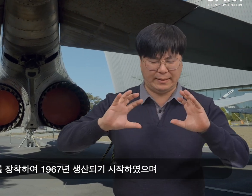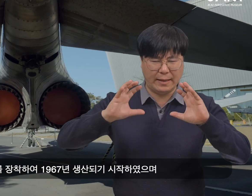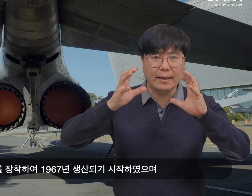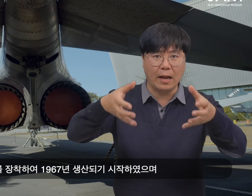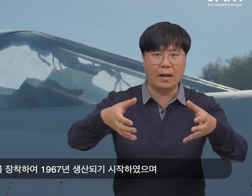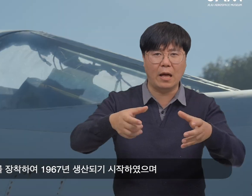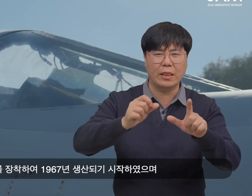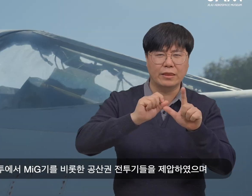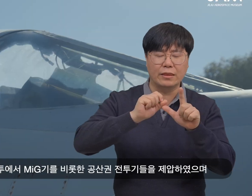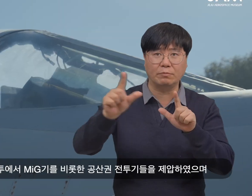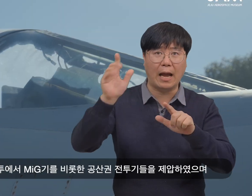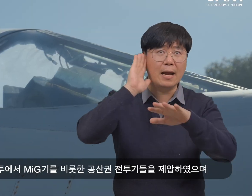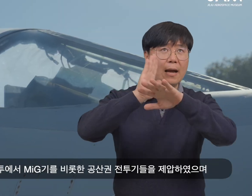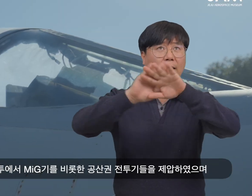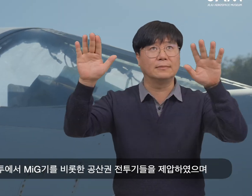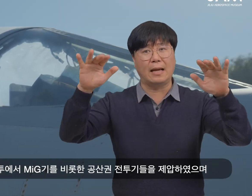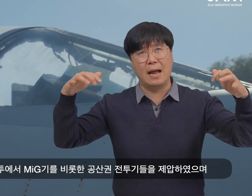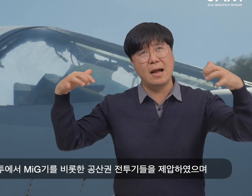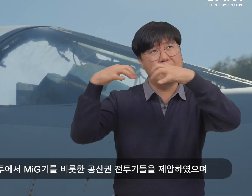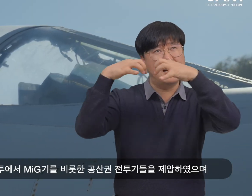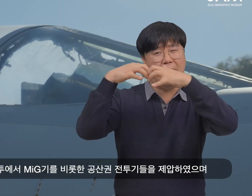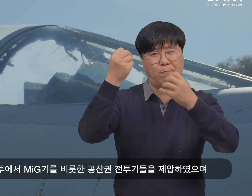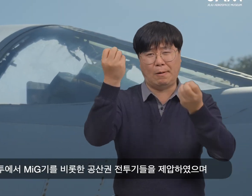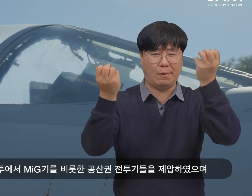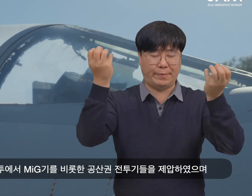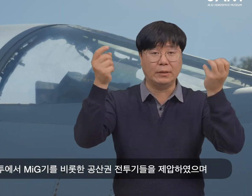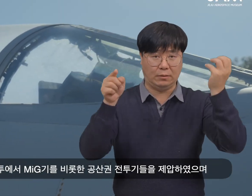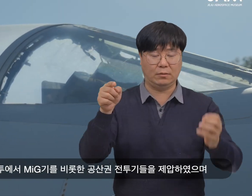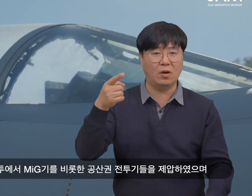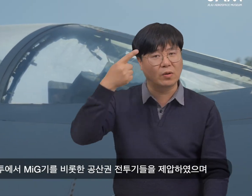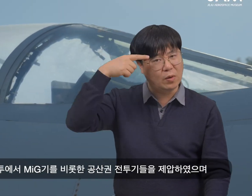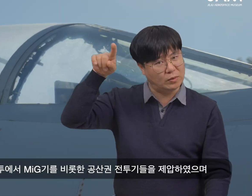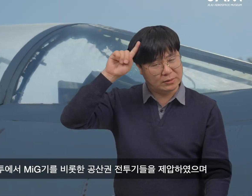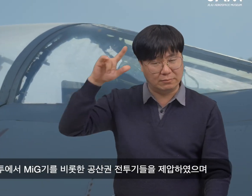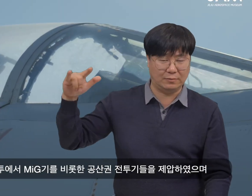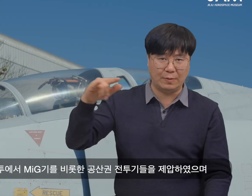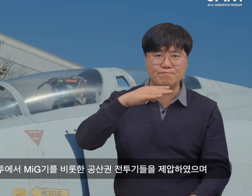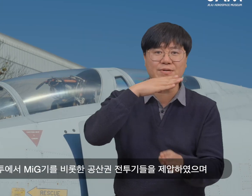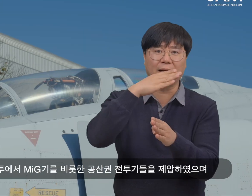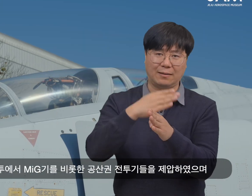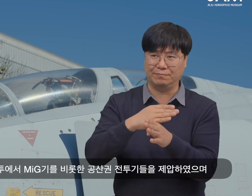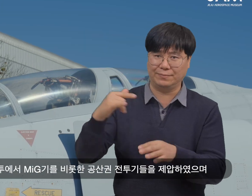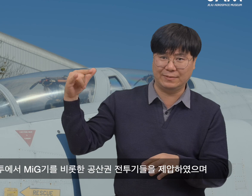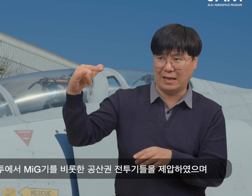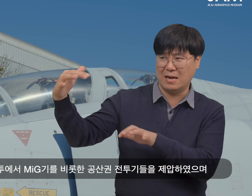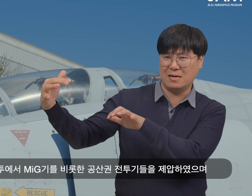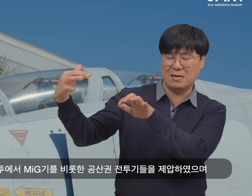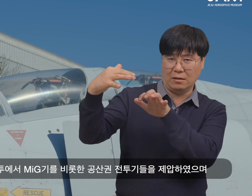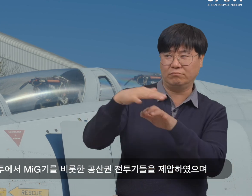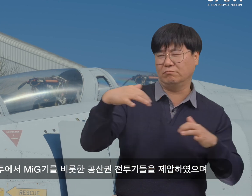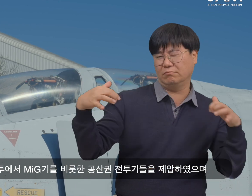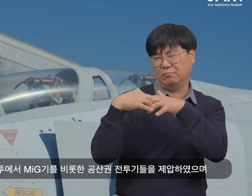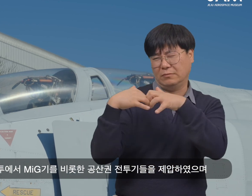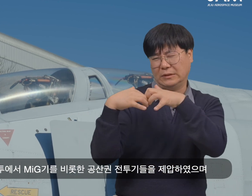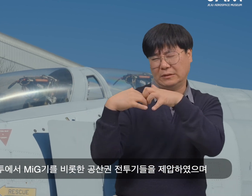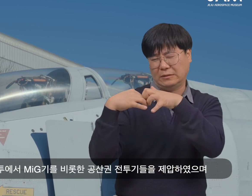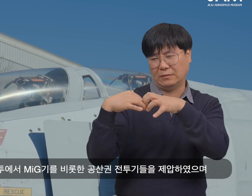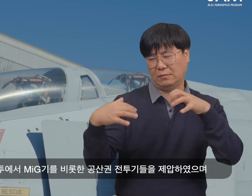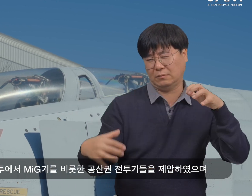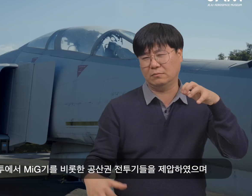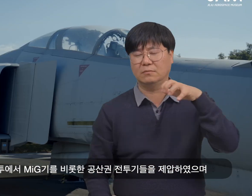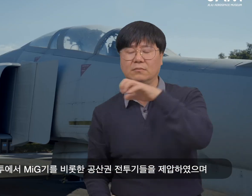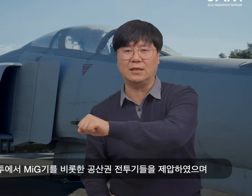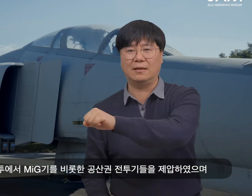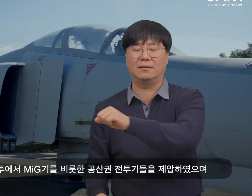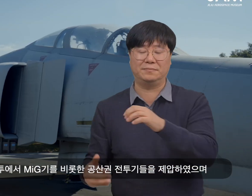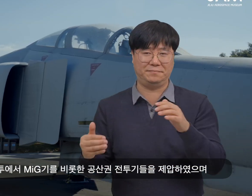이후 전세계 대부분의 공중전투에서 미그기를 비롯한